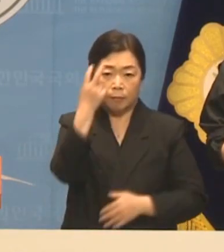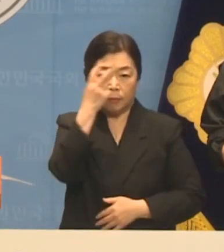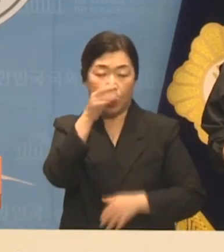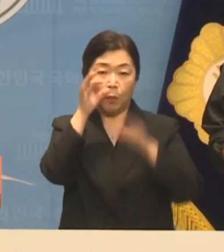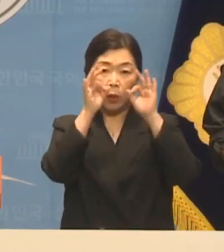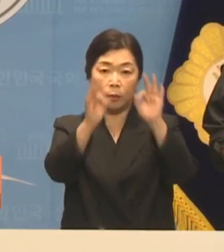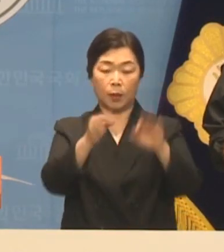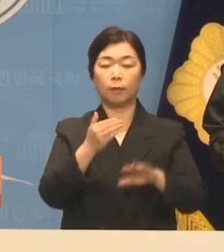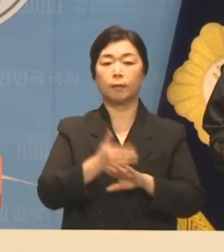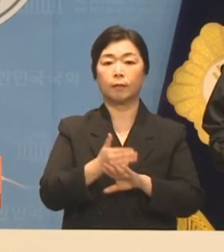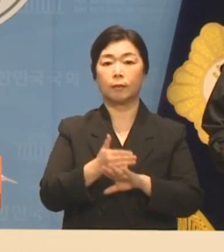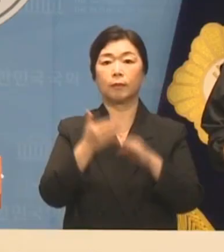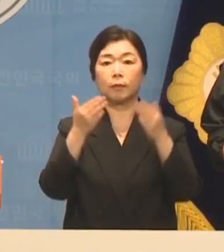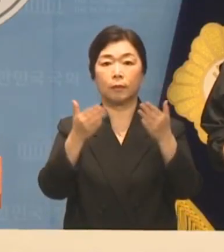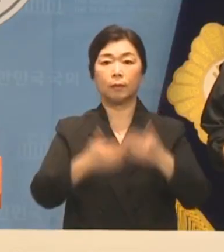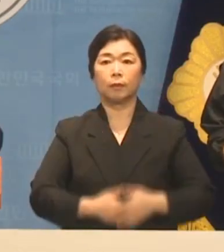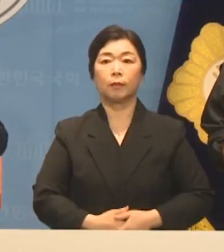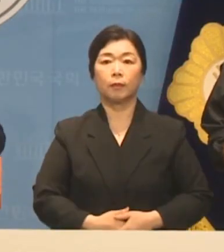챙겨나가겠습니다. 고맙습니다.